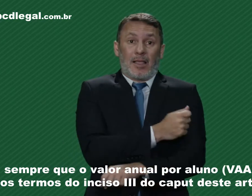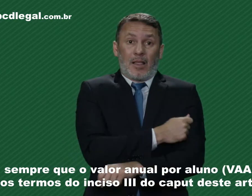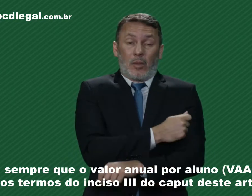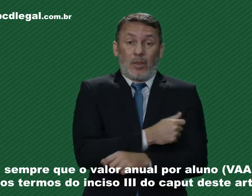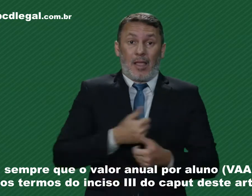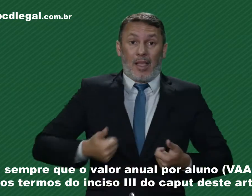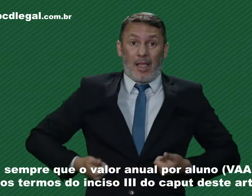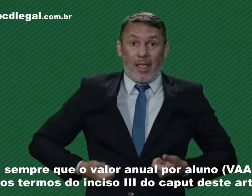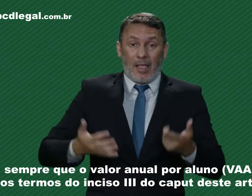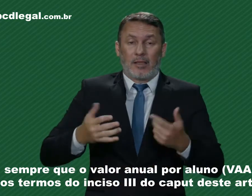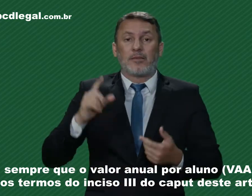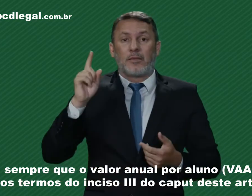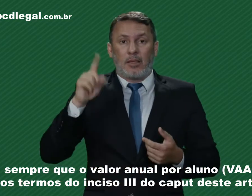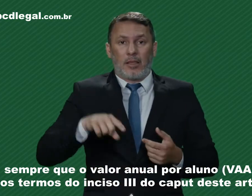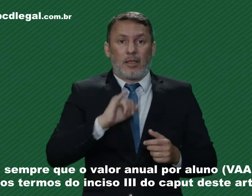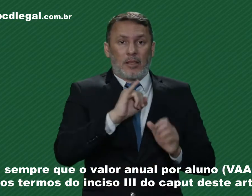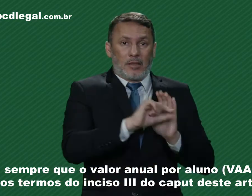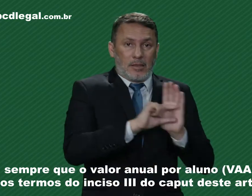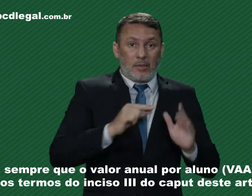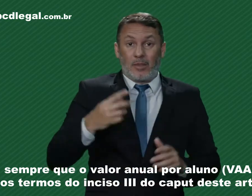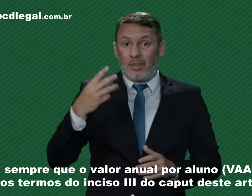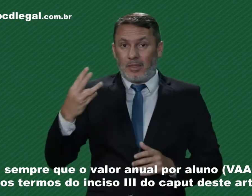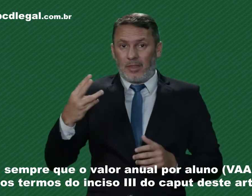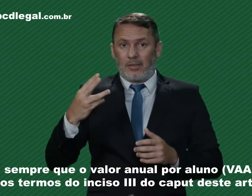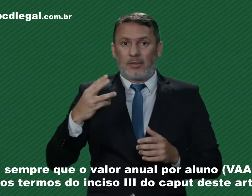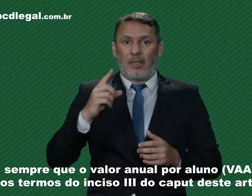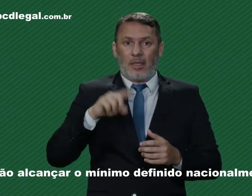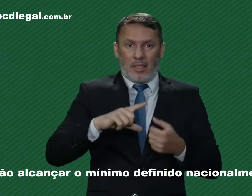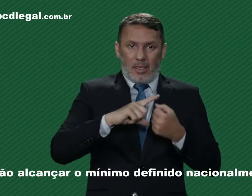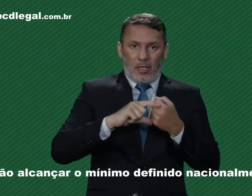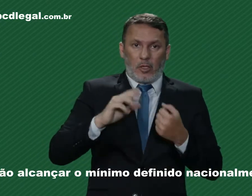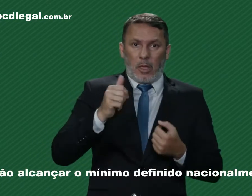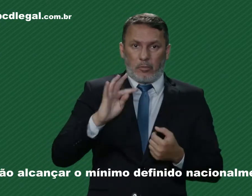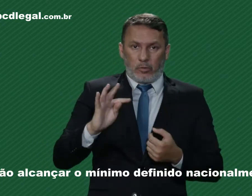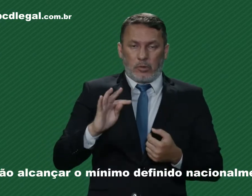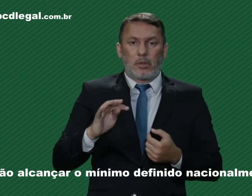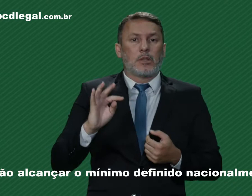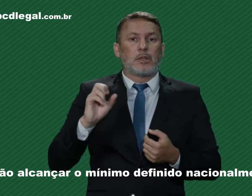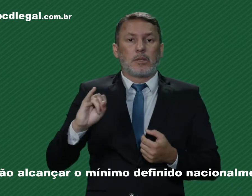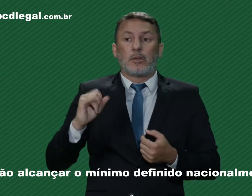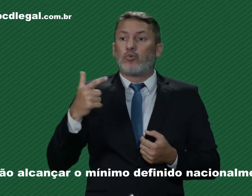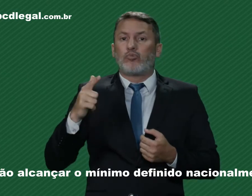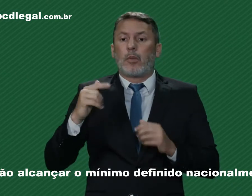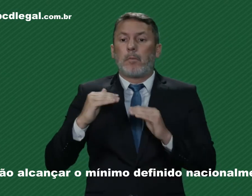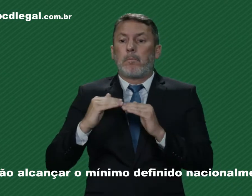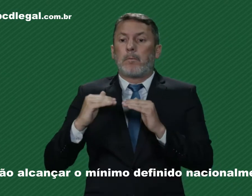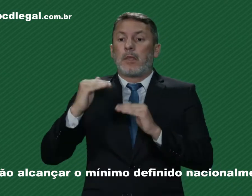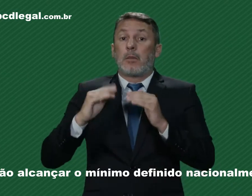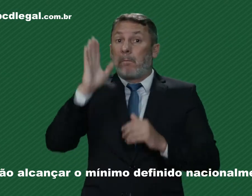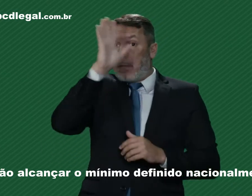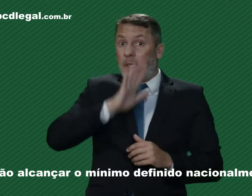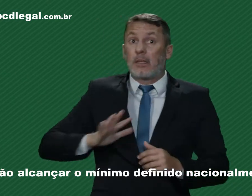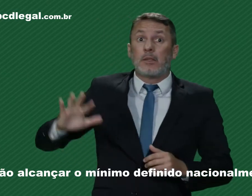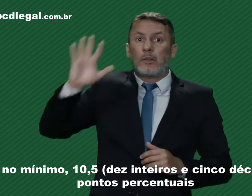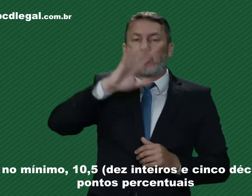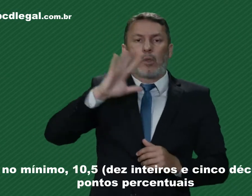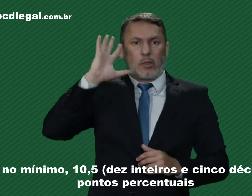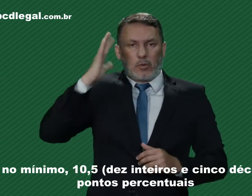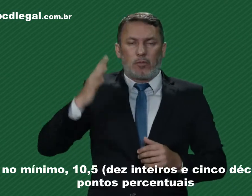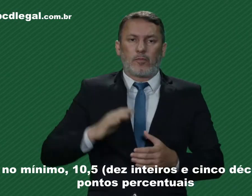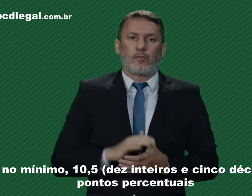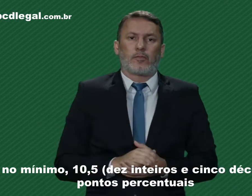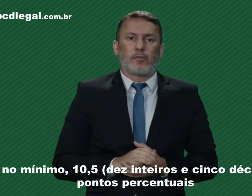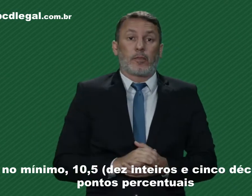VAAF, nos termos do inciso 3 do caput deste artigo, não alcançar o mínimo definido nacionalmente. A